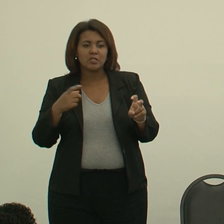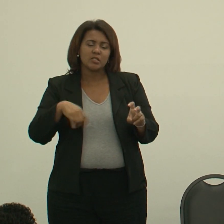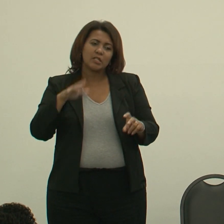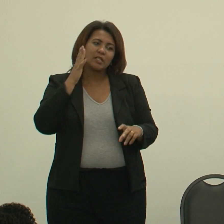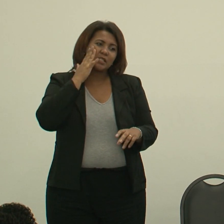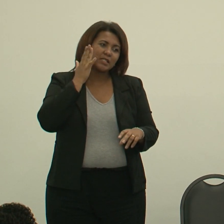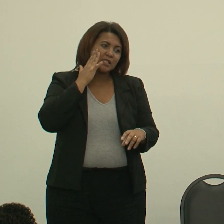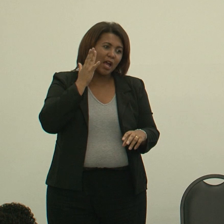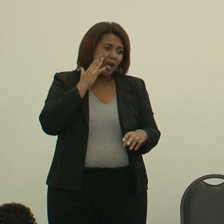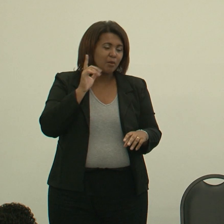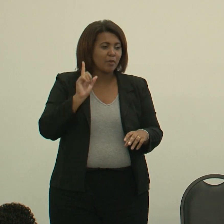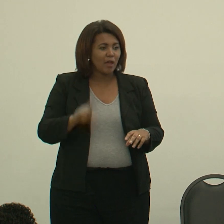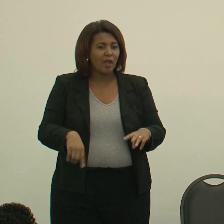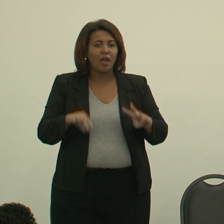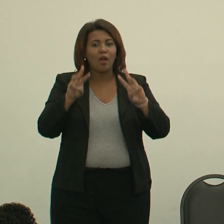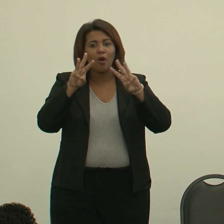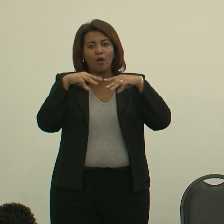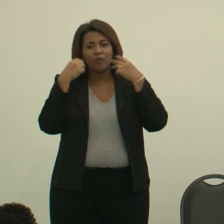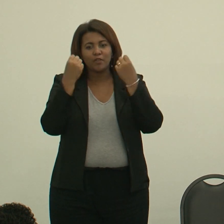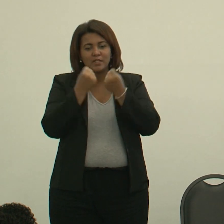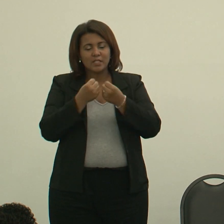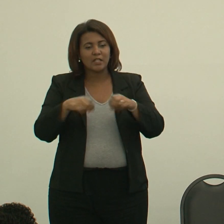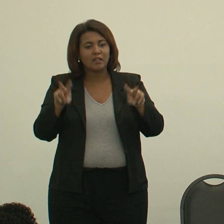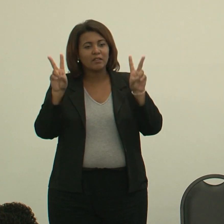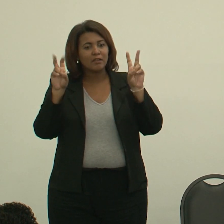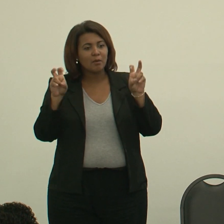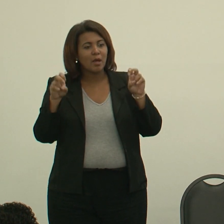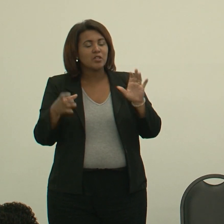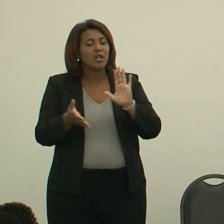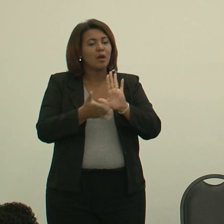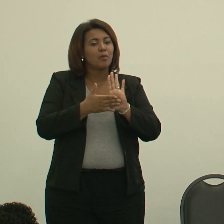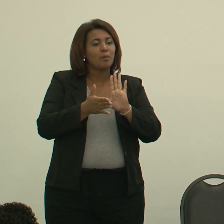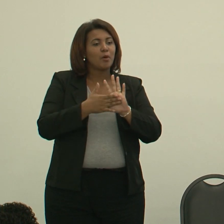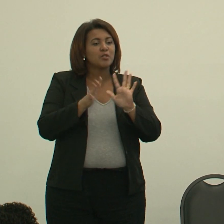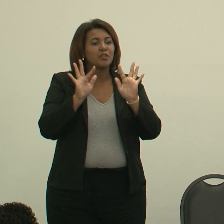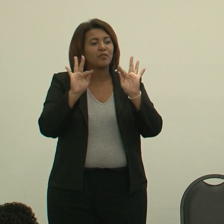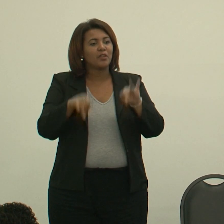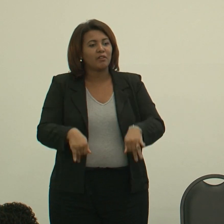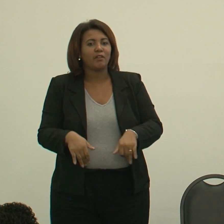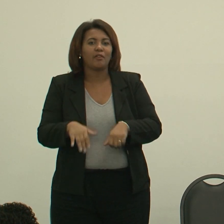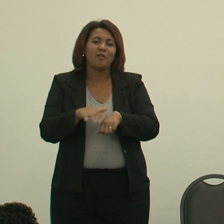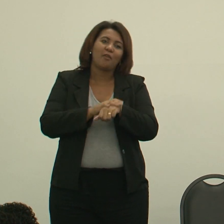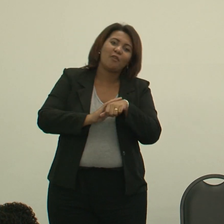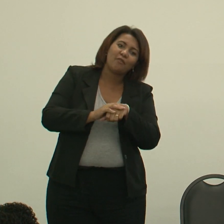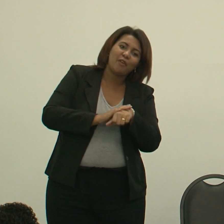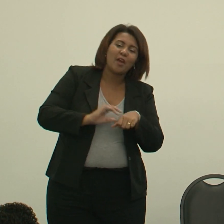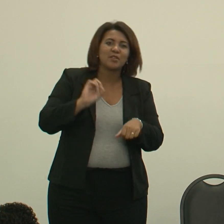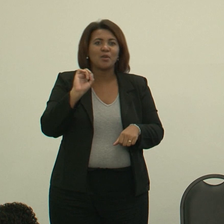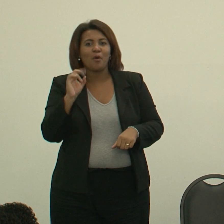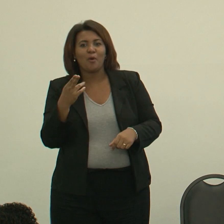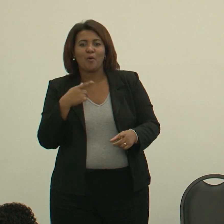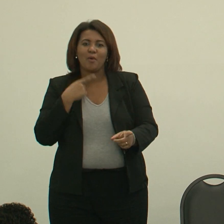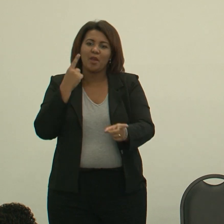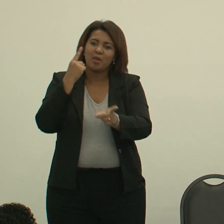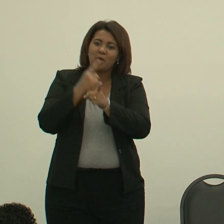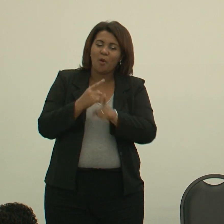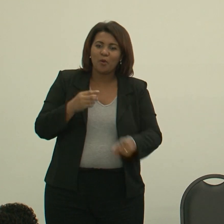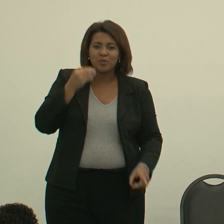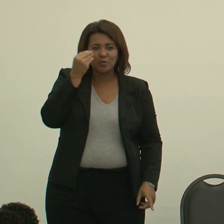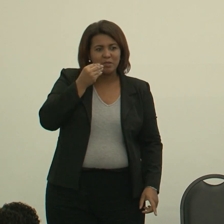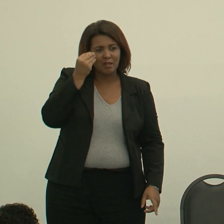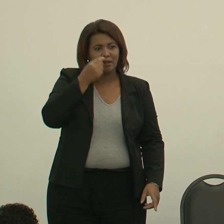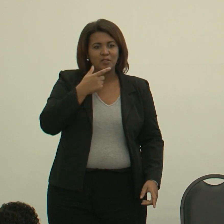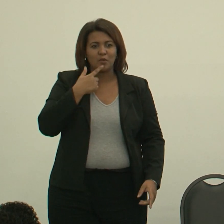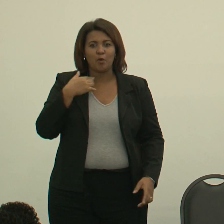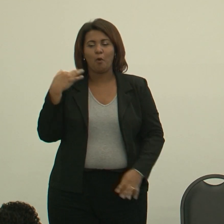que, inicialmente, eram oficinas temáticas. E a proposta final acabou sendo conversa ou encontro com especialistas. Ficou mais